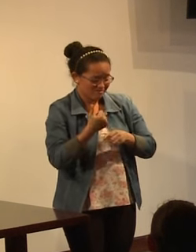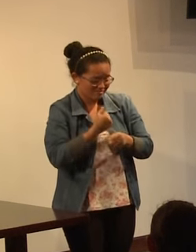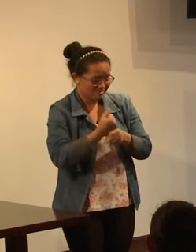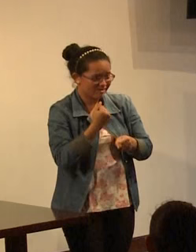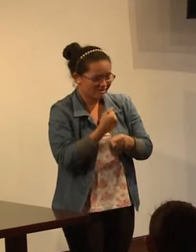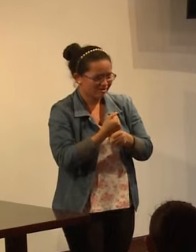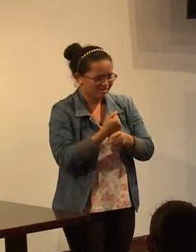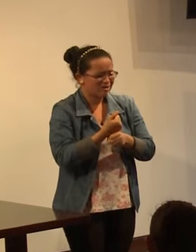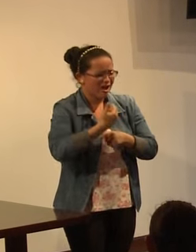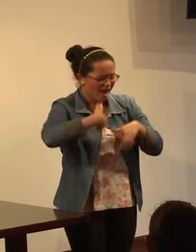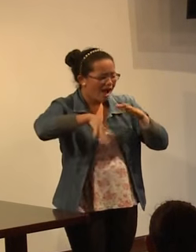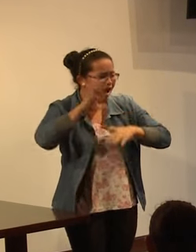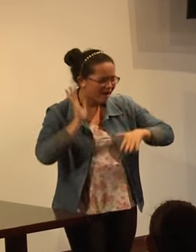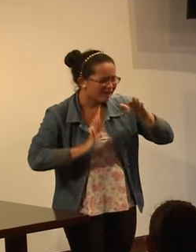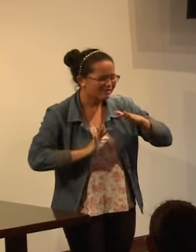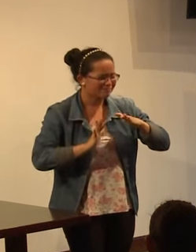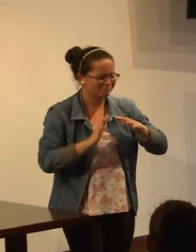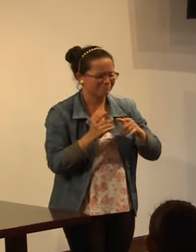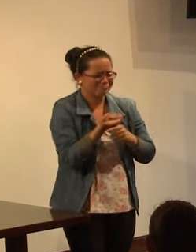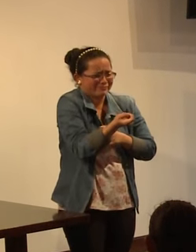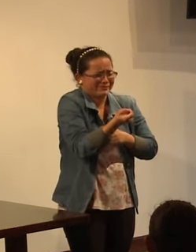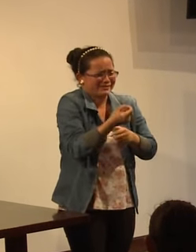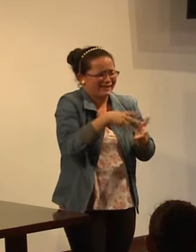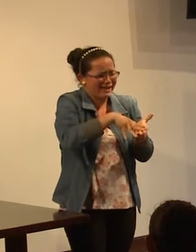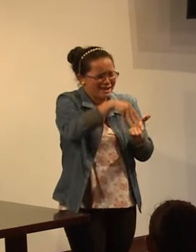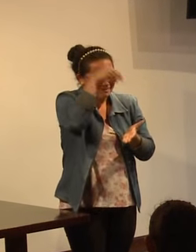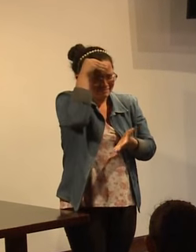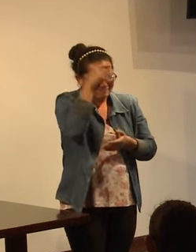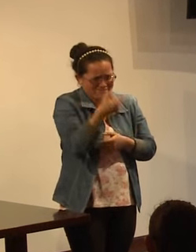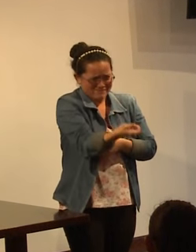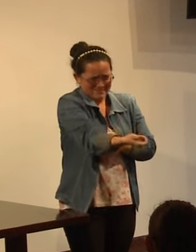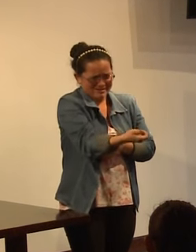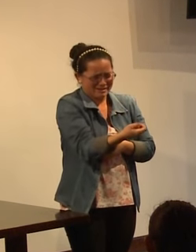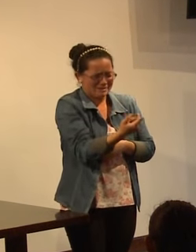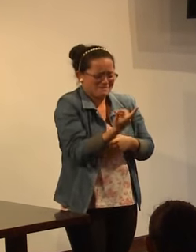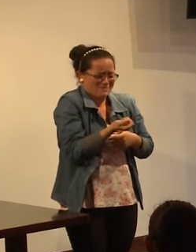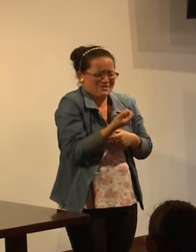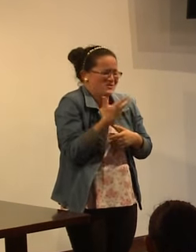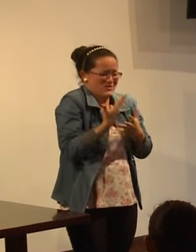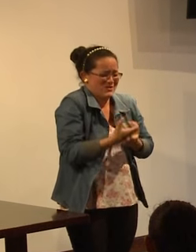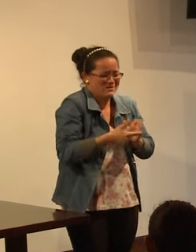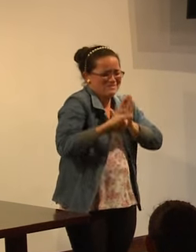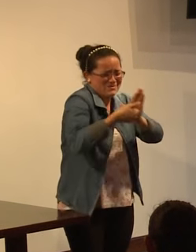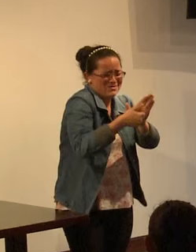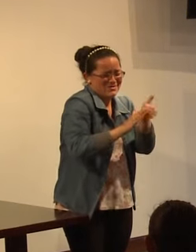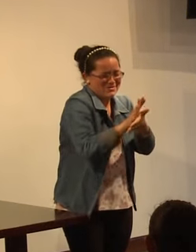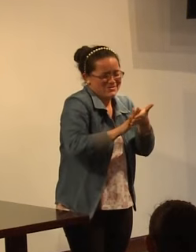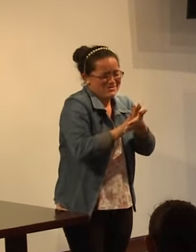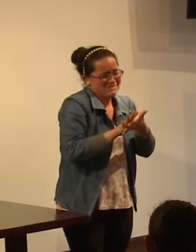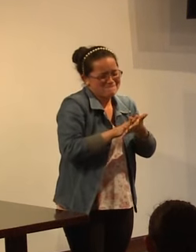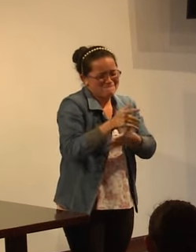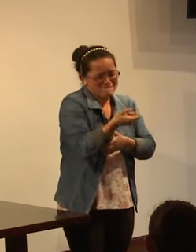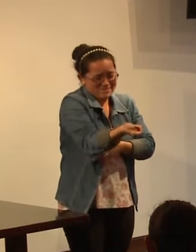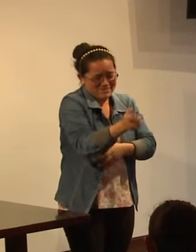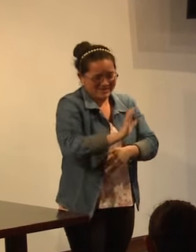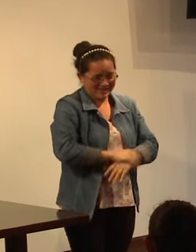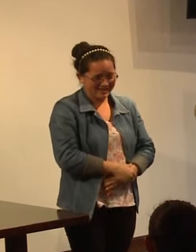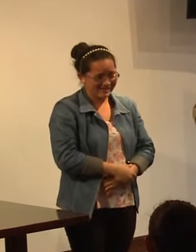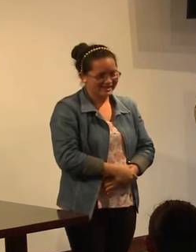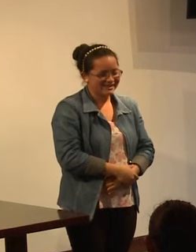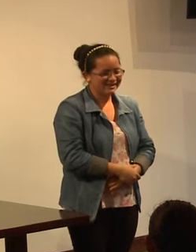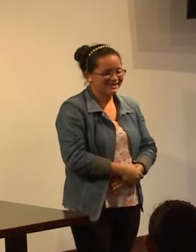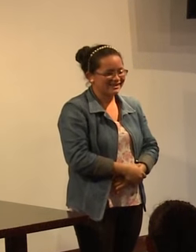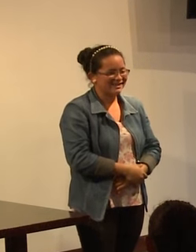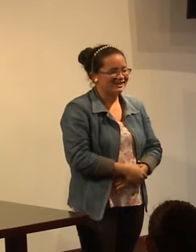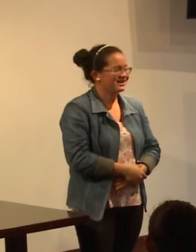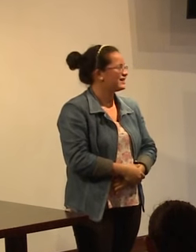así en algunas ocasiones, lo único que aprendí en el lenguaje de señas fue las groserías, así que no se las voy a mostrar, porque eso fue, es lo único que sé decir.